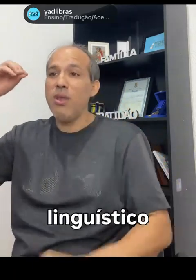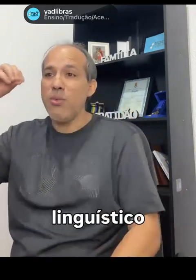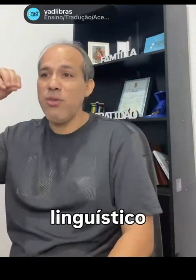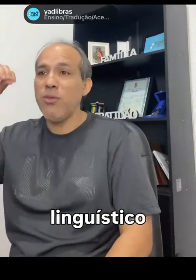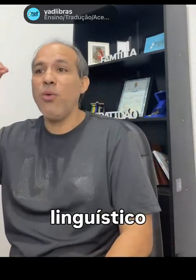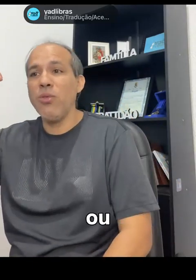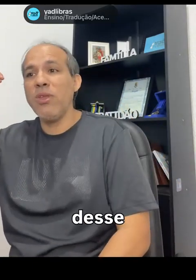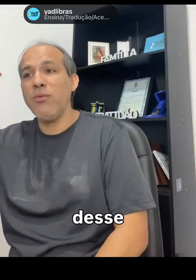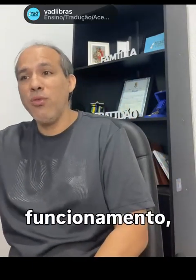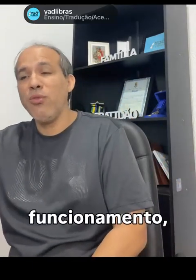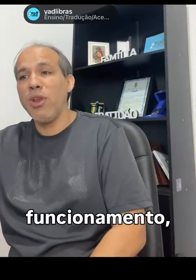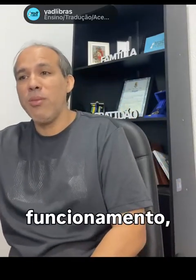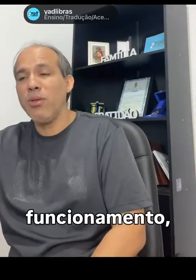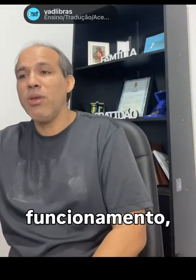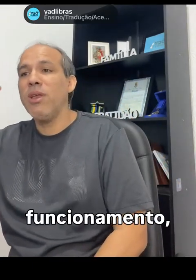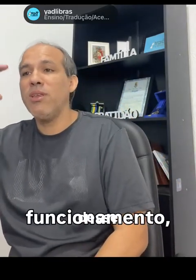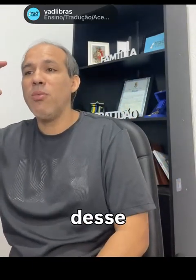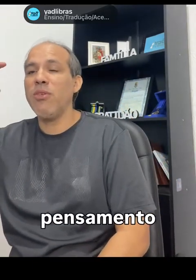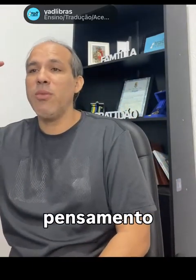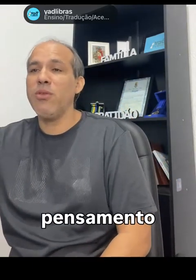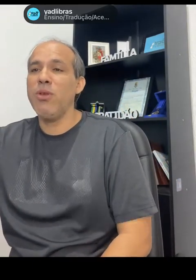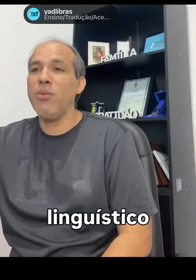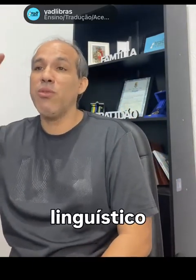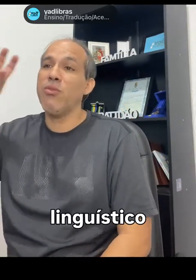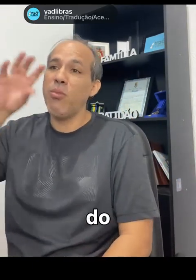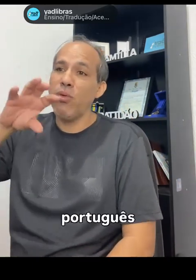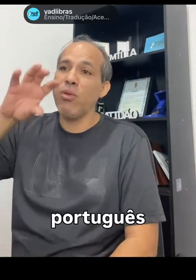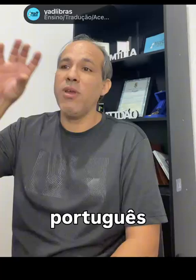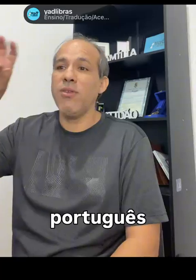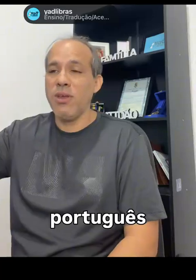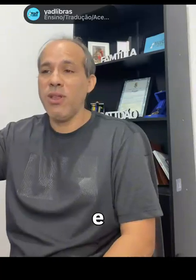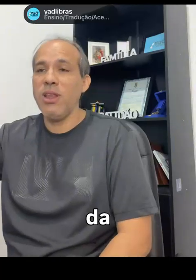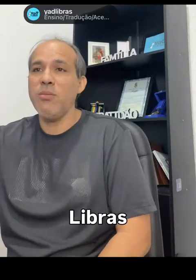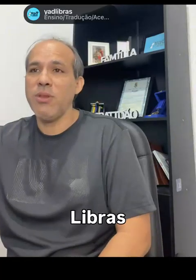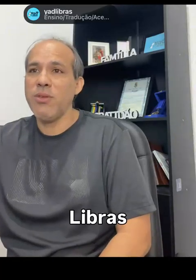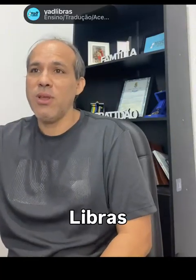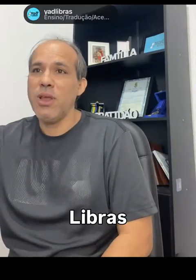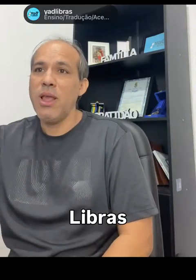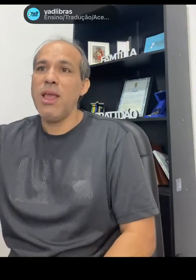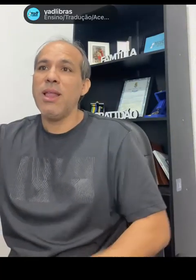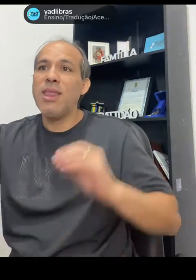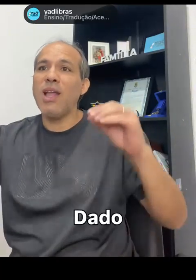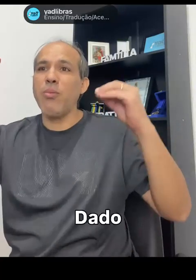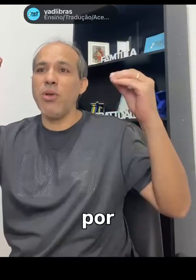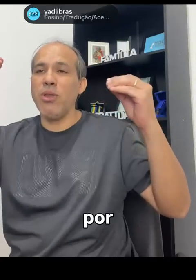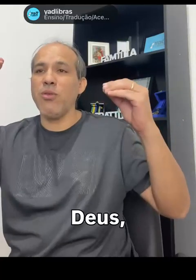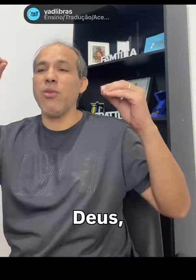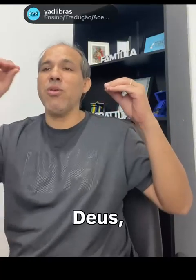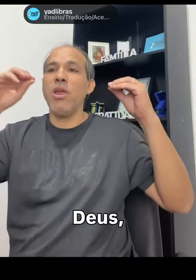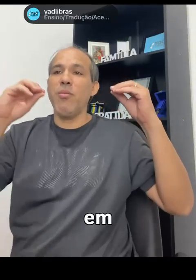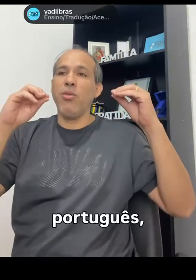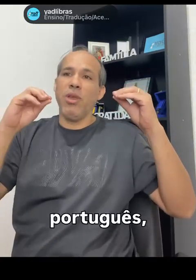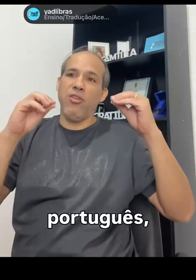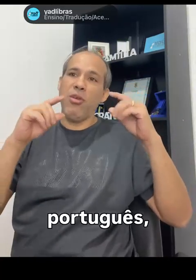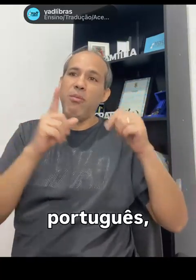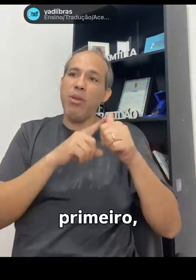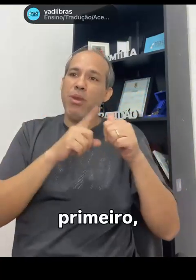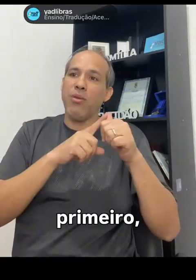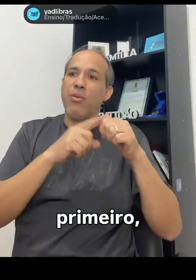linguístico ou desse funcionamento, esse pensamento linguístico do português e da Libras. Dado por Deus, em português. Primeiro,